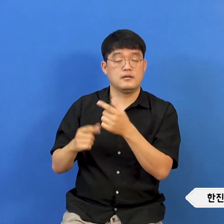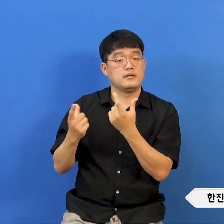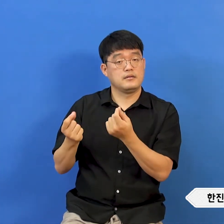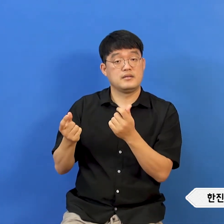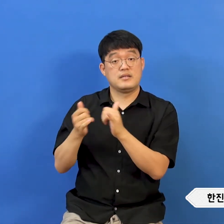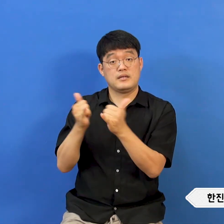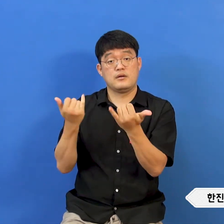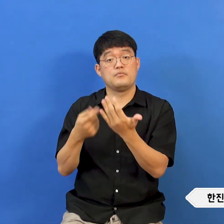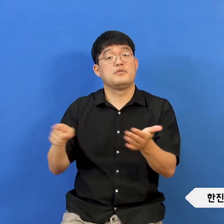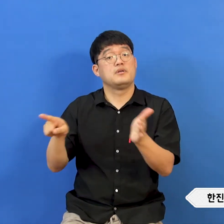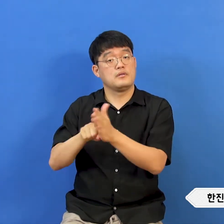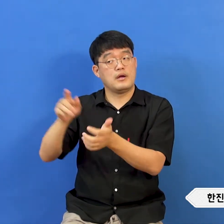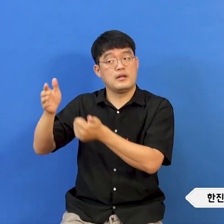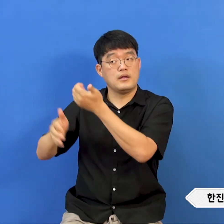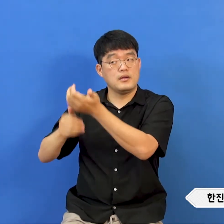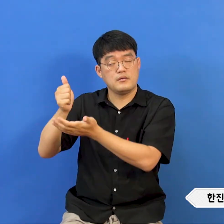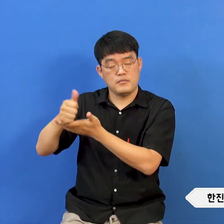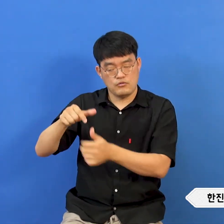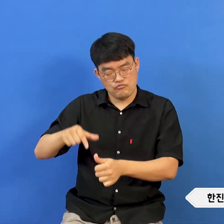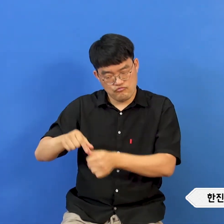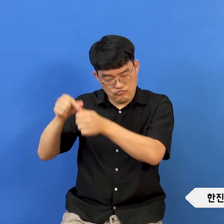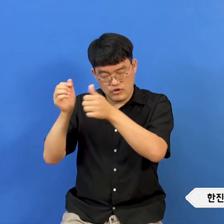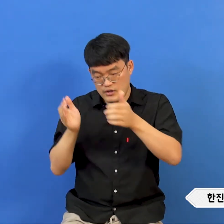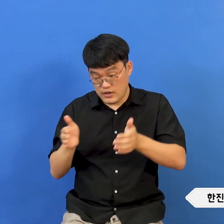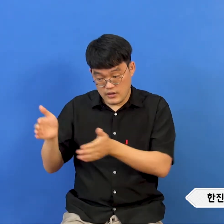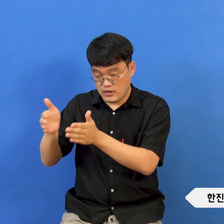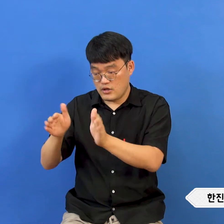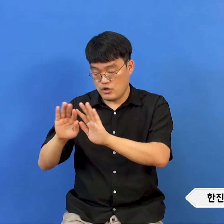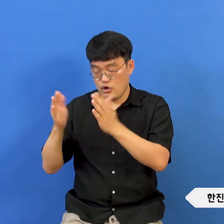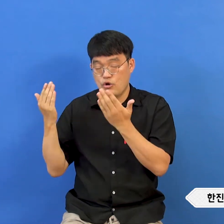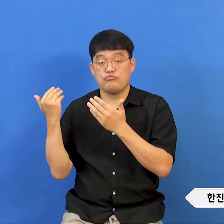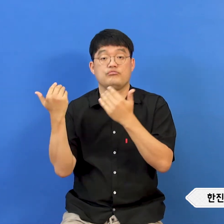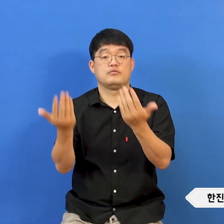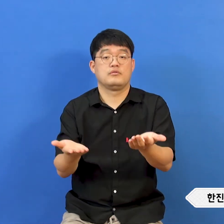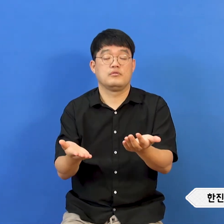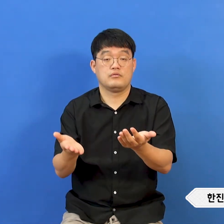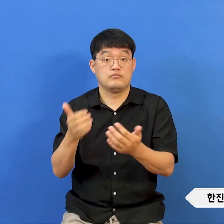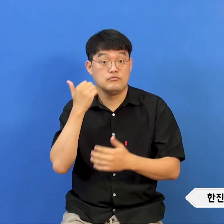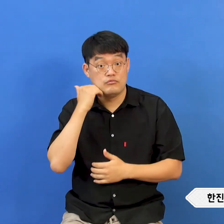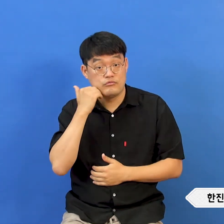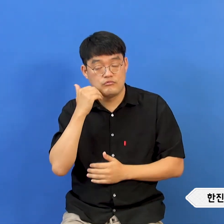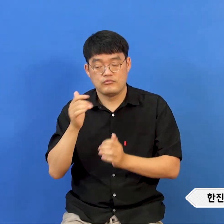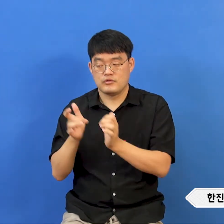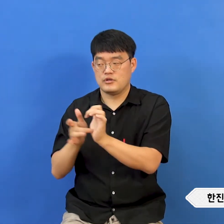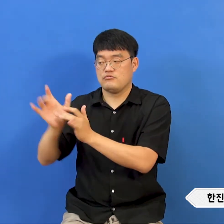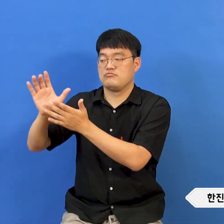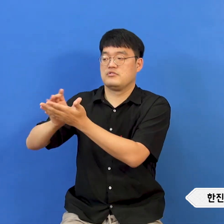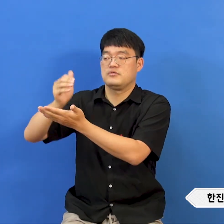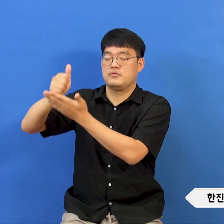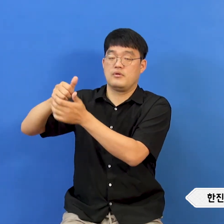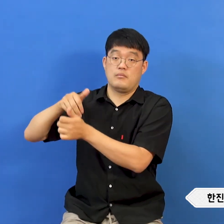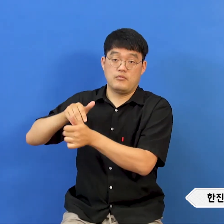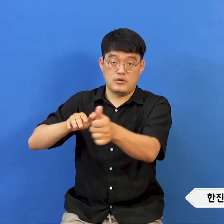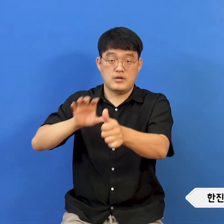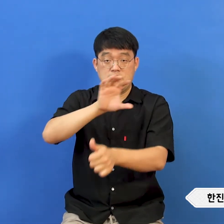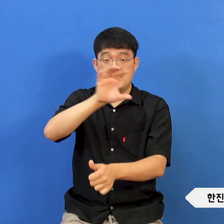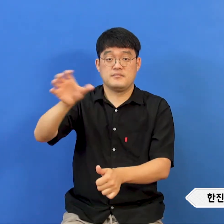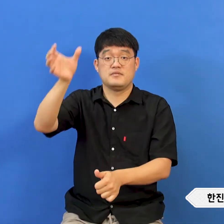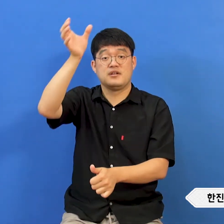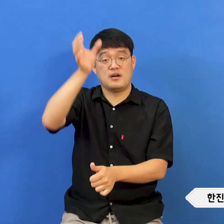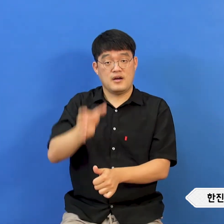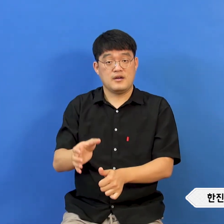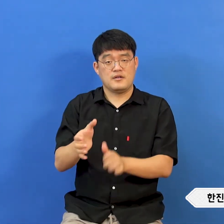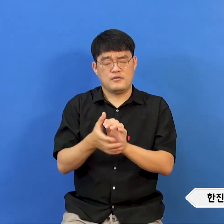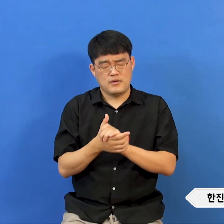위해서 하나님이 구원의 길을 열어주셨다고 합니다. 바로 예수님을 보내셔서 십자가에서 화목